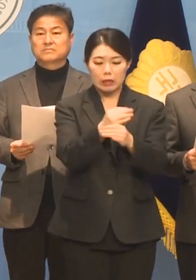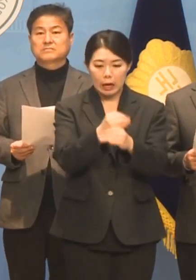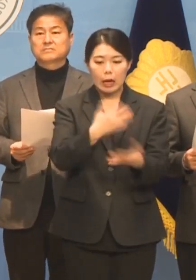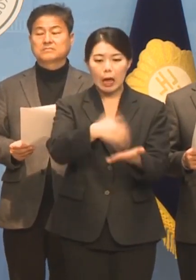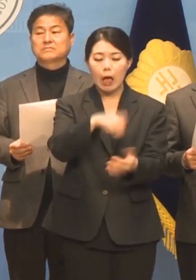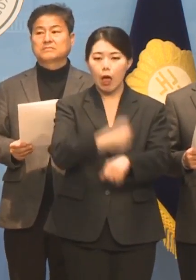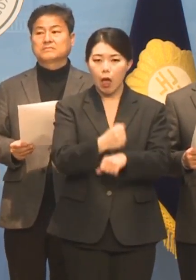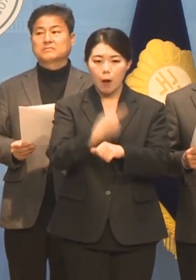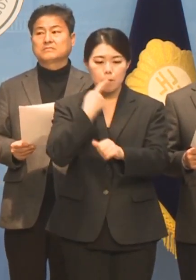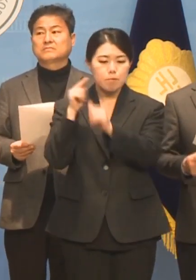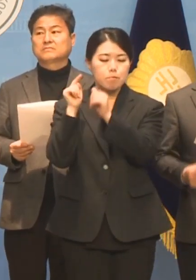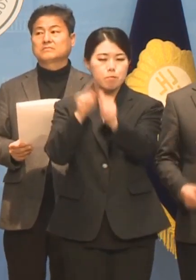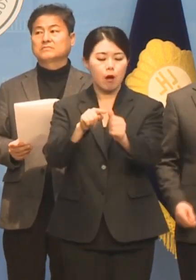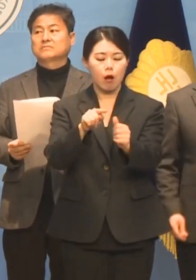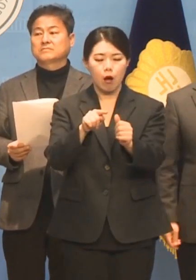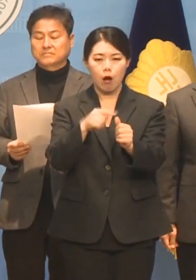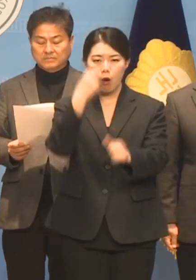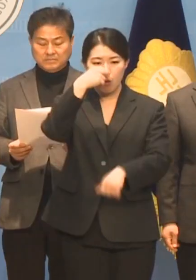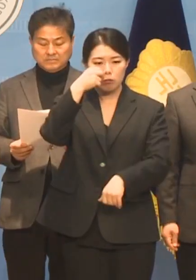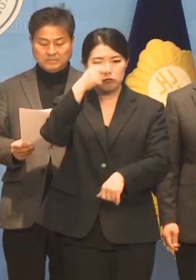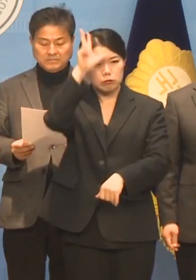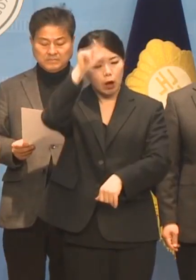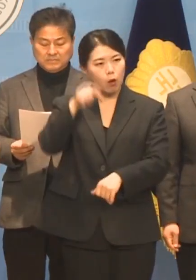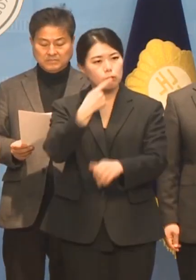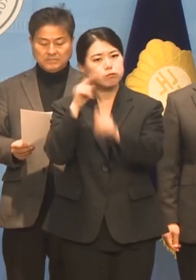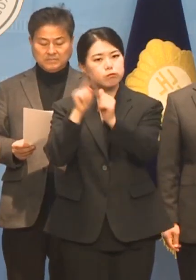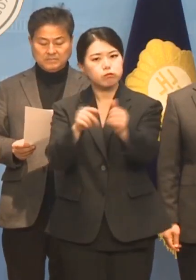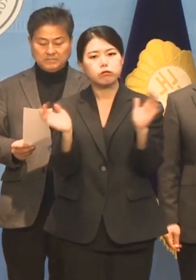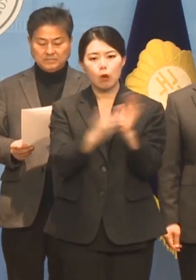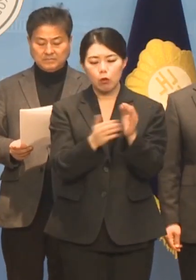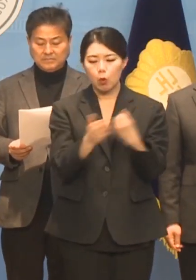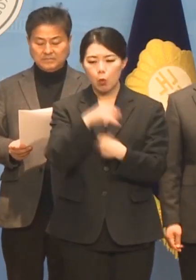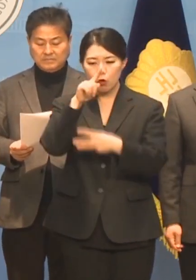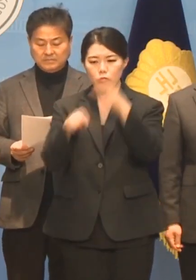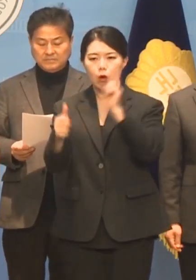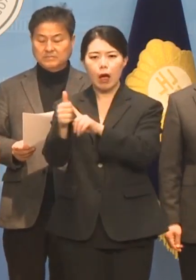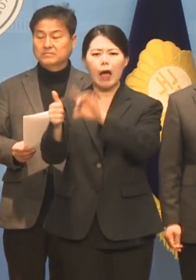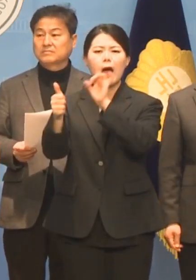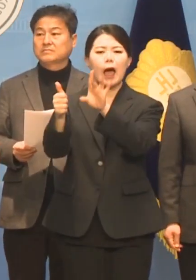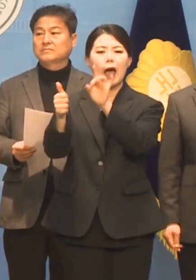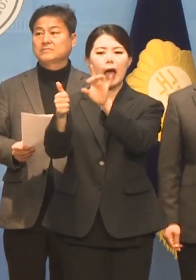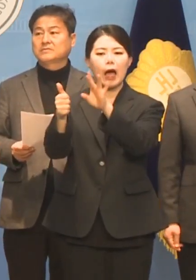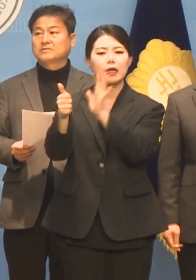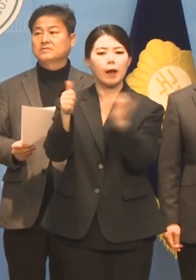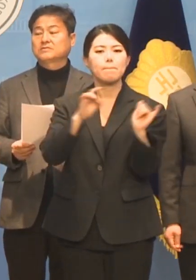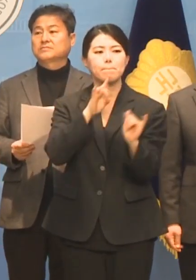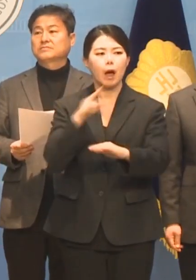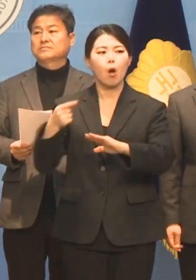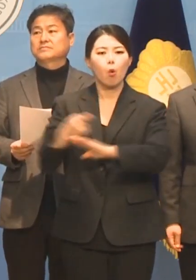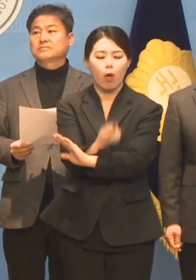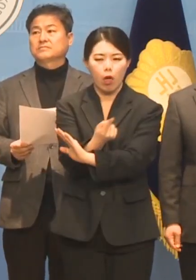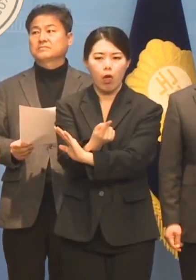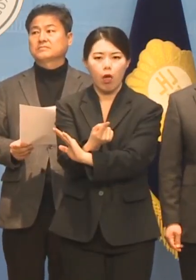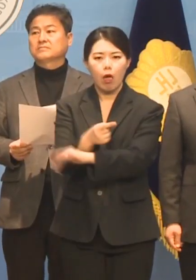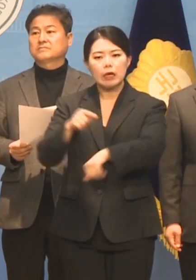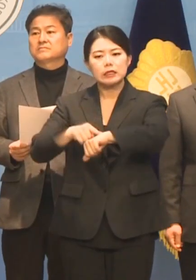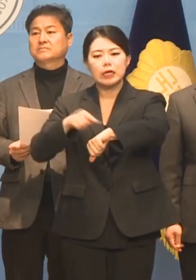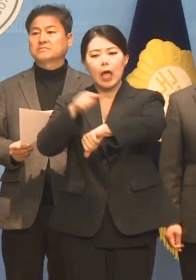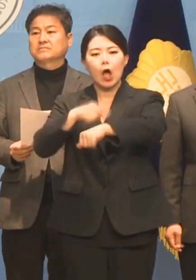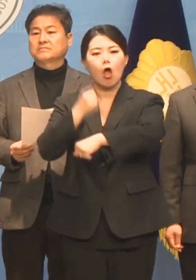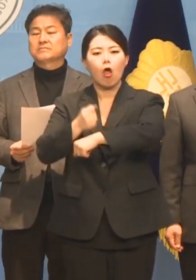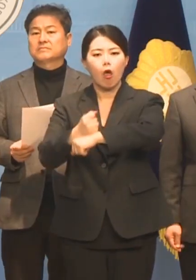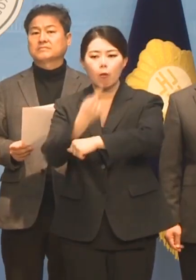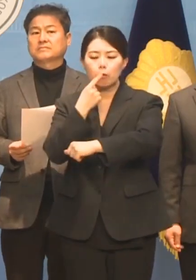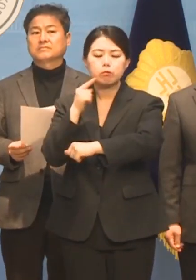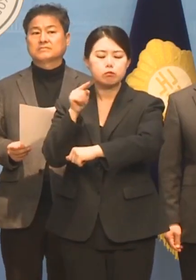계산하라는 지침을 일선 검찰에 내려 윤석열 단 한 사람을 위한 예외 적용이었음을 스스로